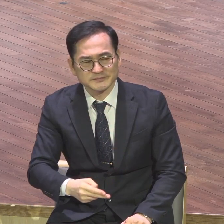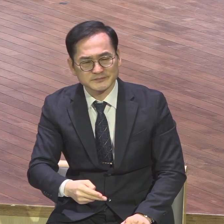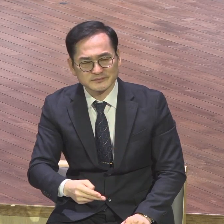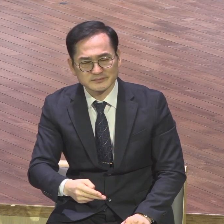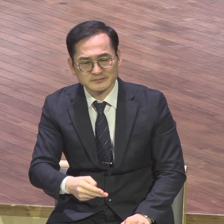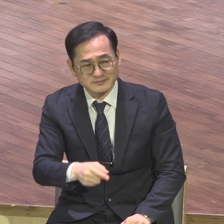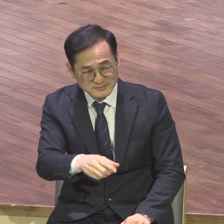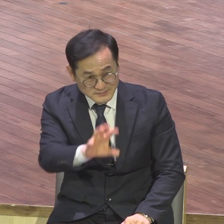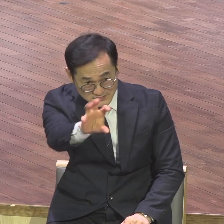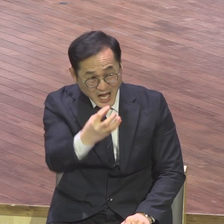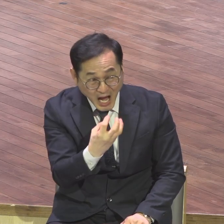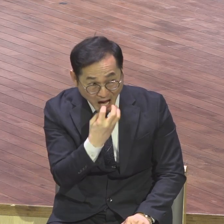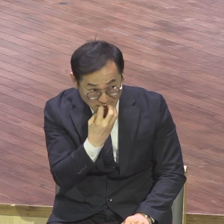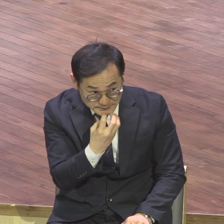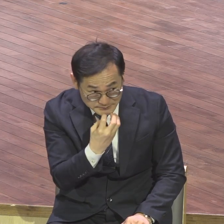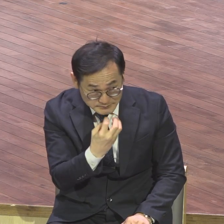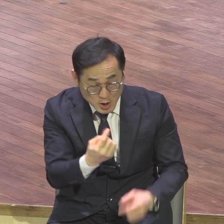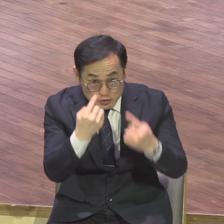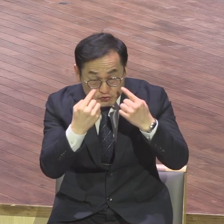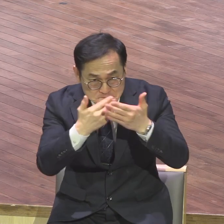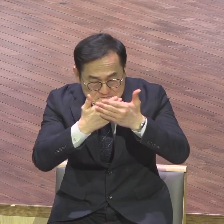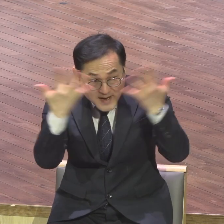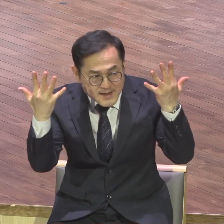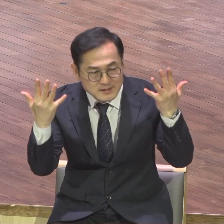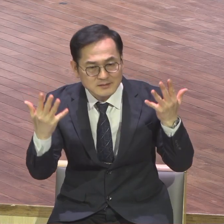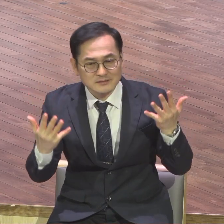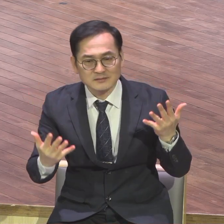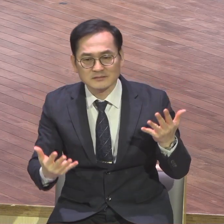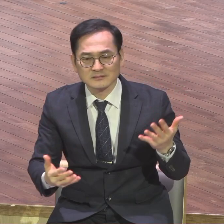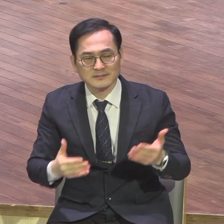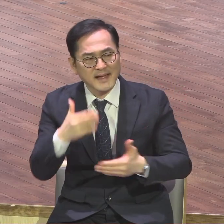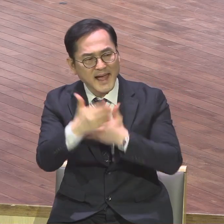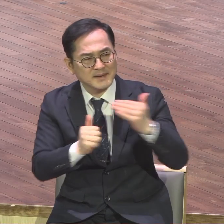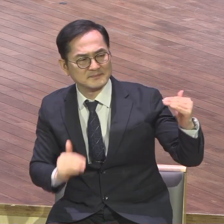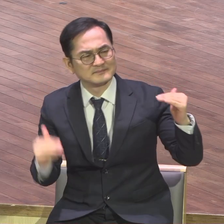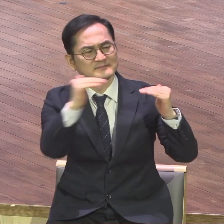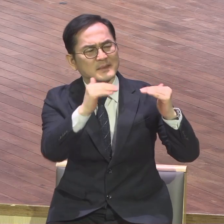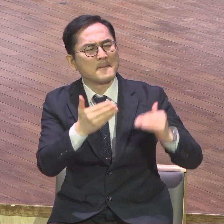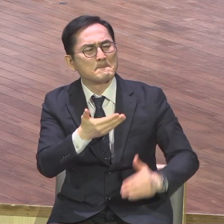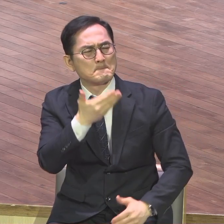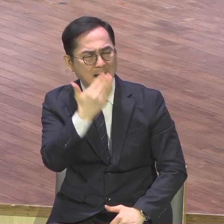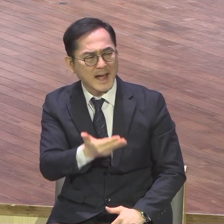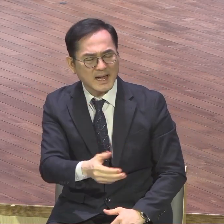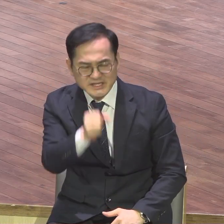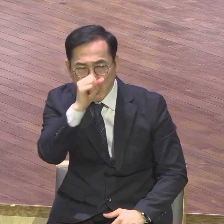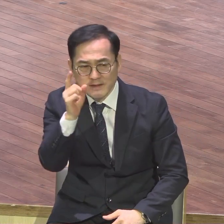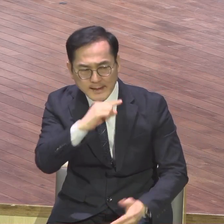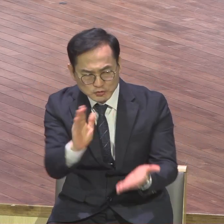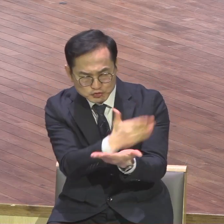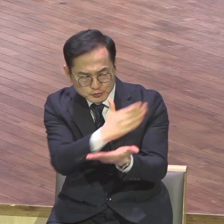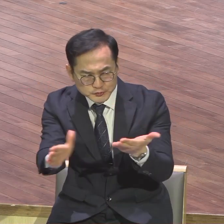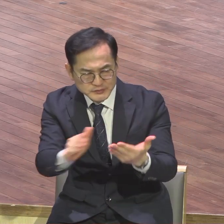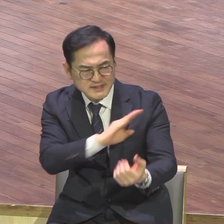너희가 그것을 먹는 날에는 내 눈이 밝아져 뭐요? 하나님과 같이 선악을 알게 하는